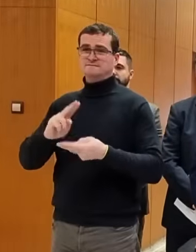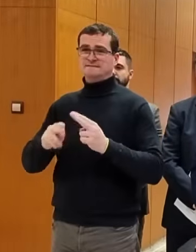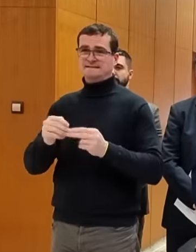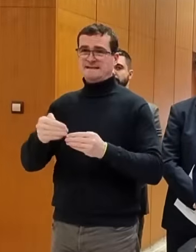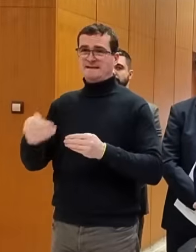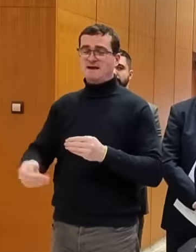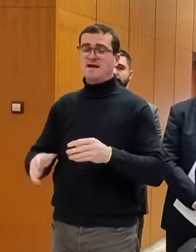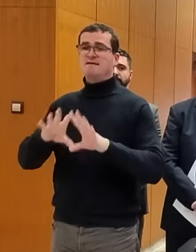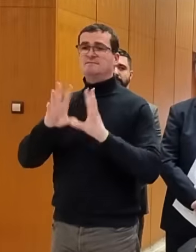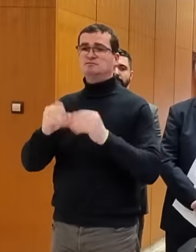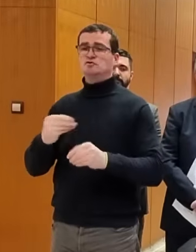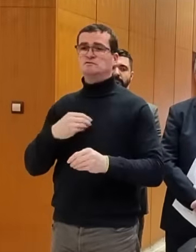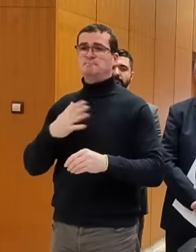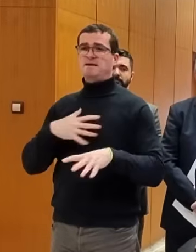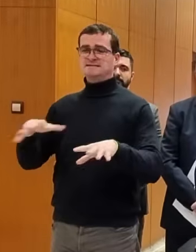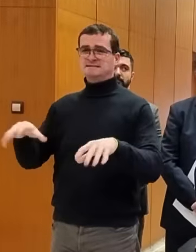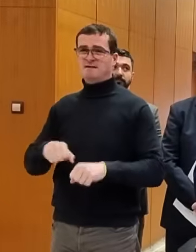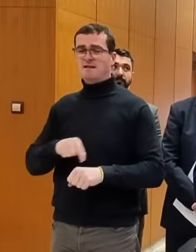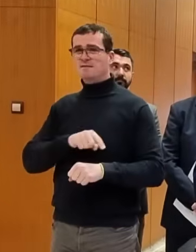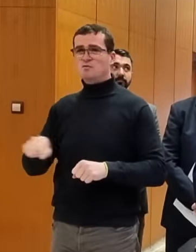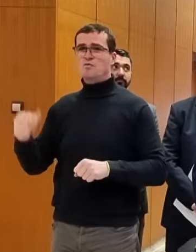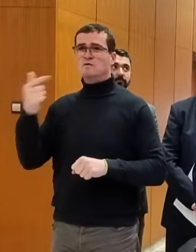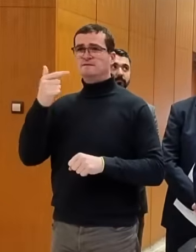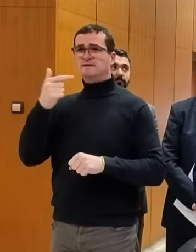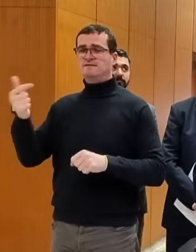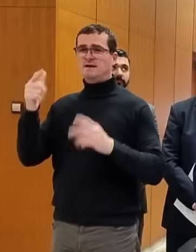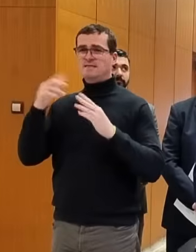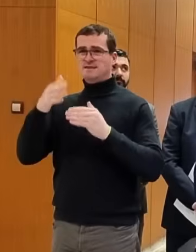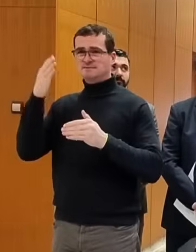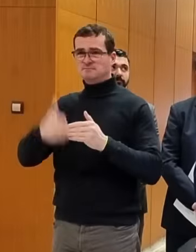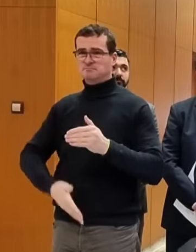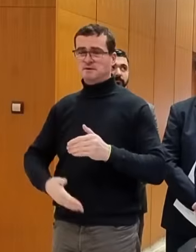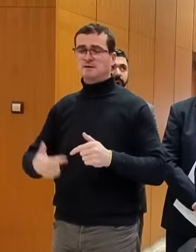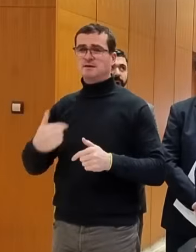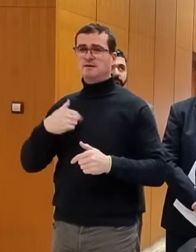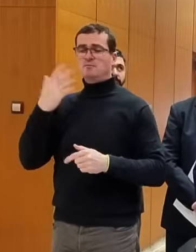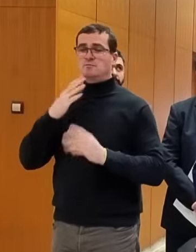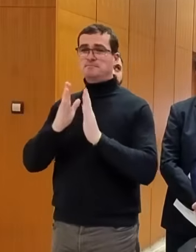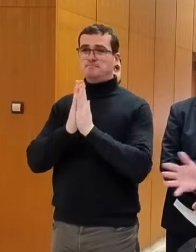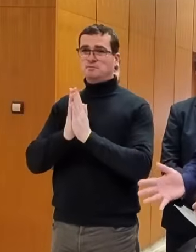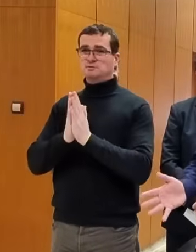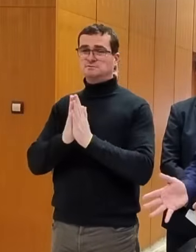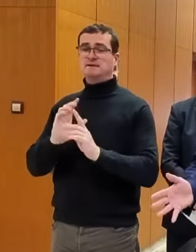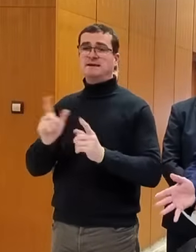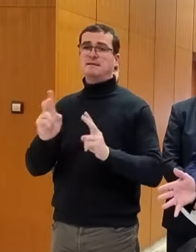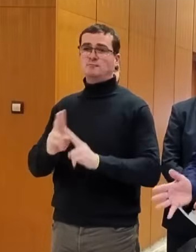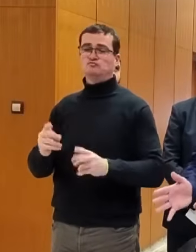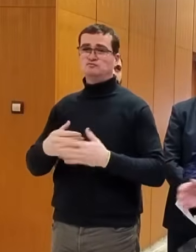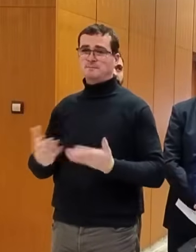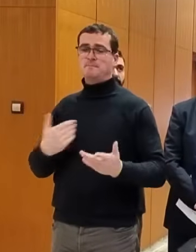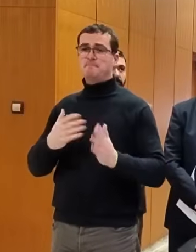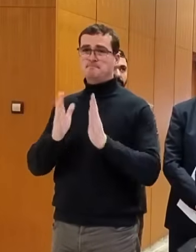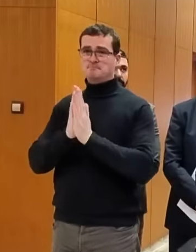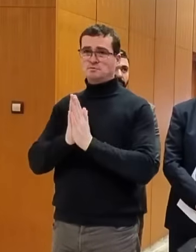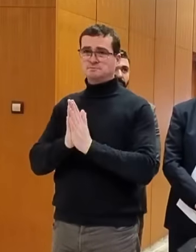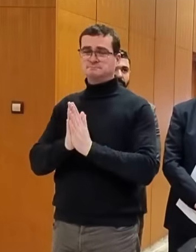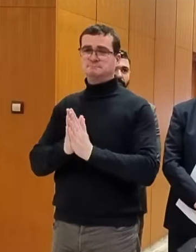stredu. Všetko chceme mať schválené do 22. decembra. A ja budem prosiť, lebo nemám inú možnosť, len